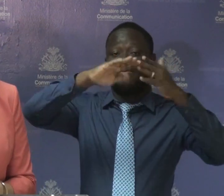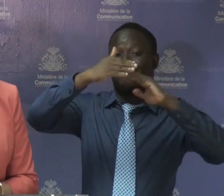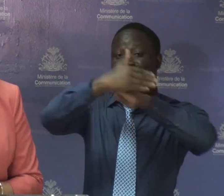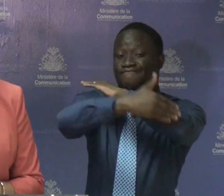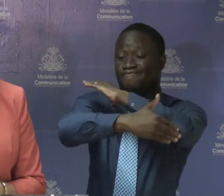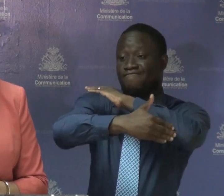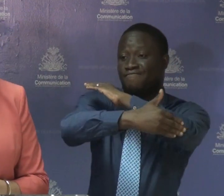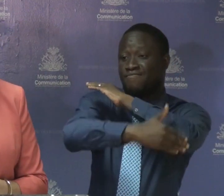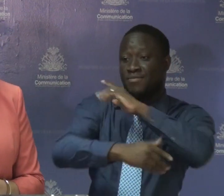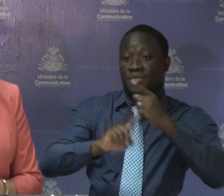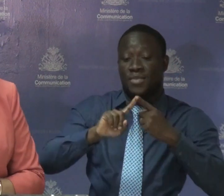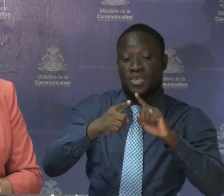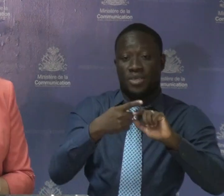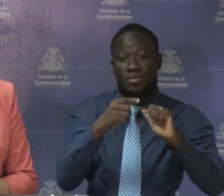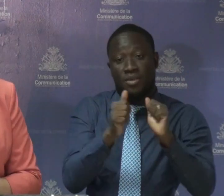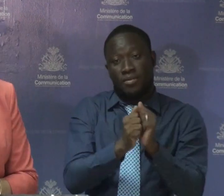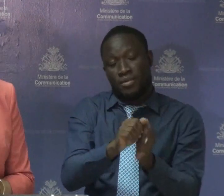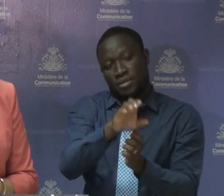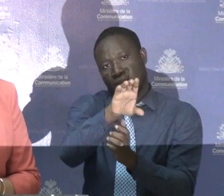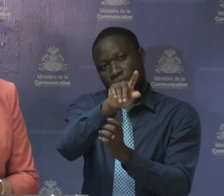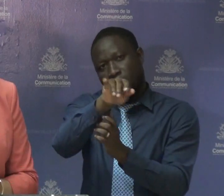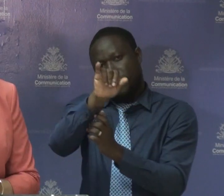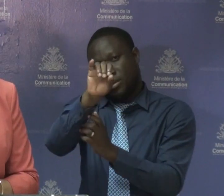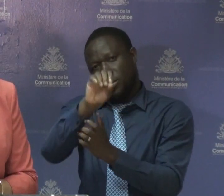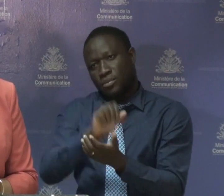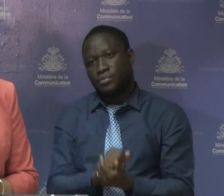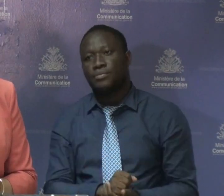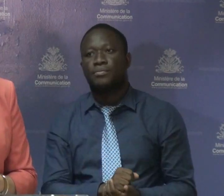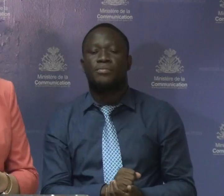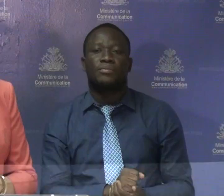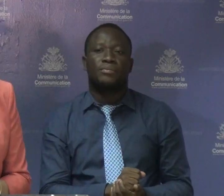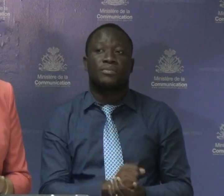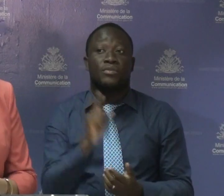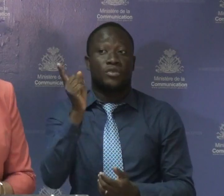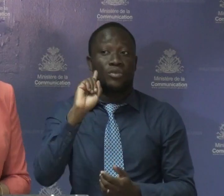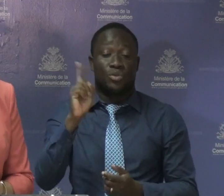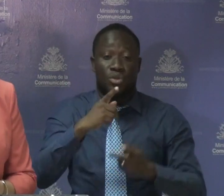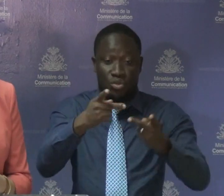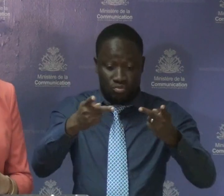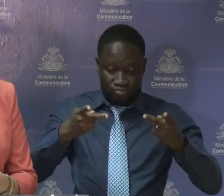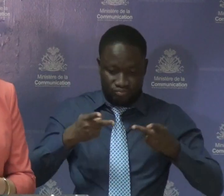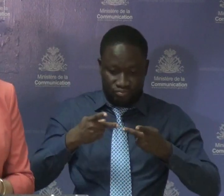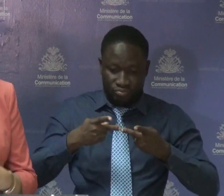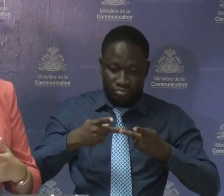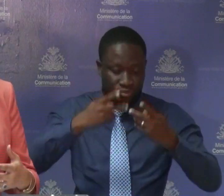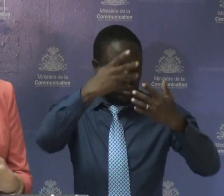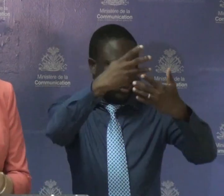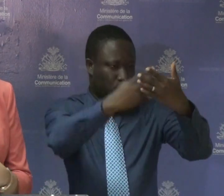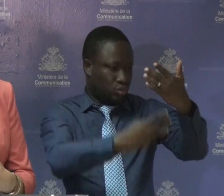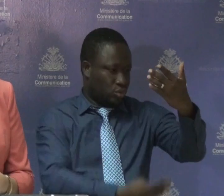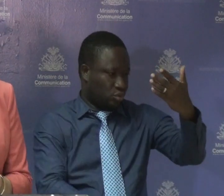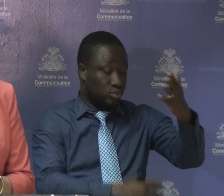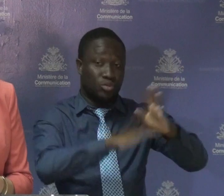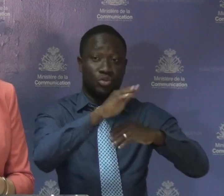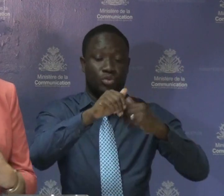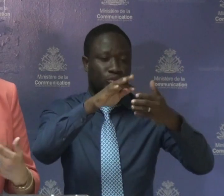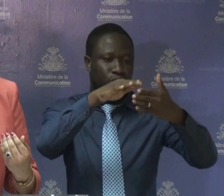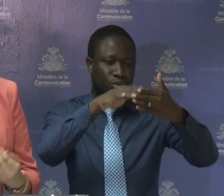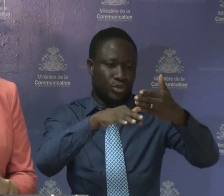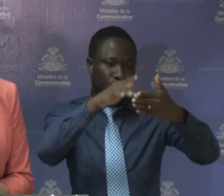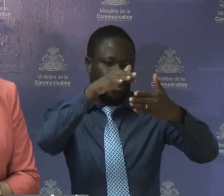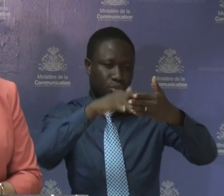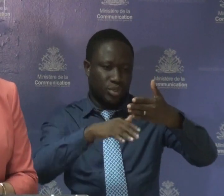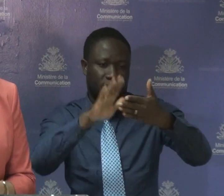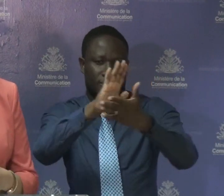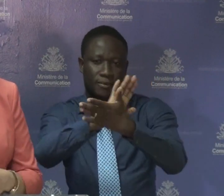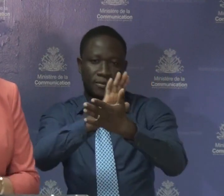ça, c'est en partenariat avec CTO, Caribbean Tourism Organization, côté que nous mettons en place un curriculum pour tout élève, pour tout le monde qui est